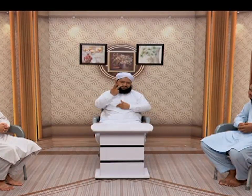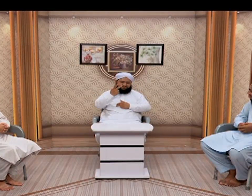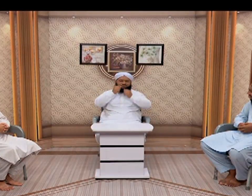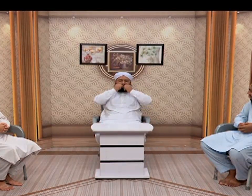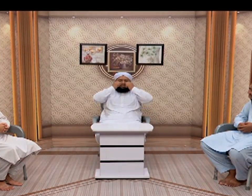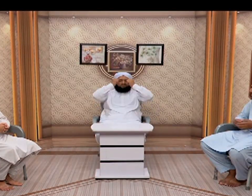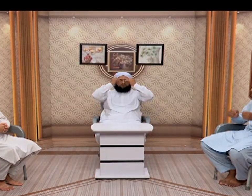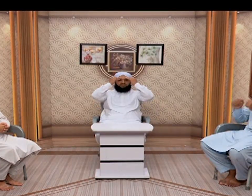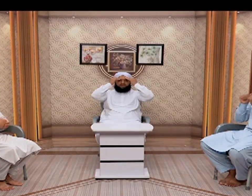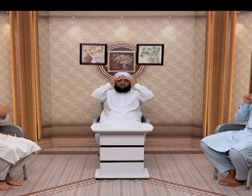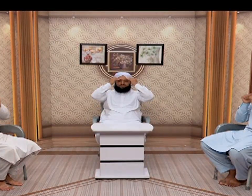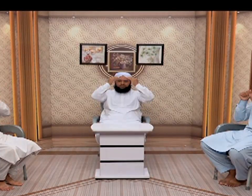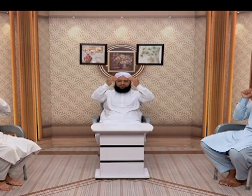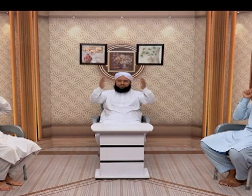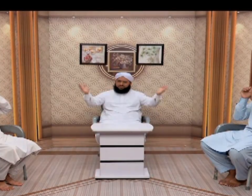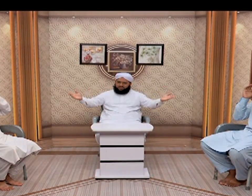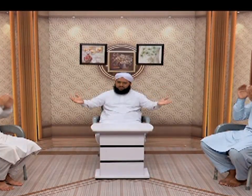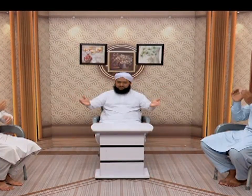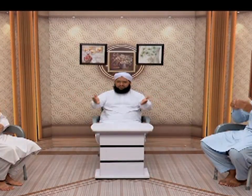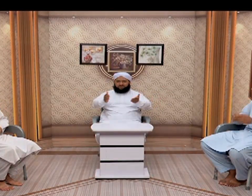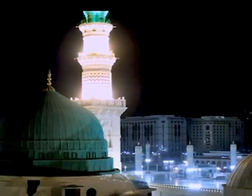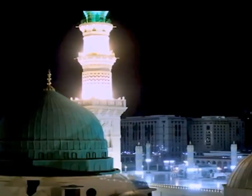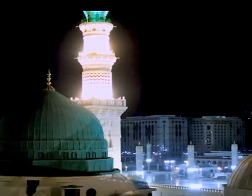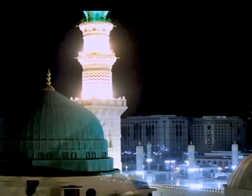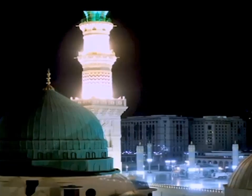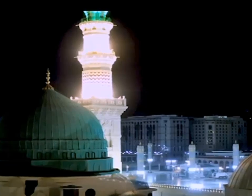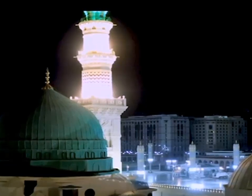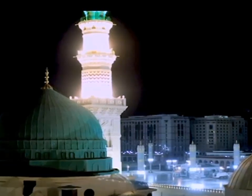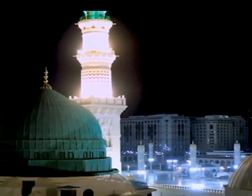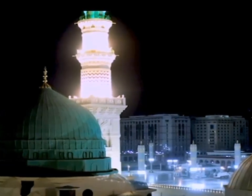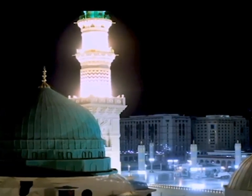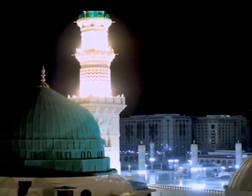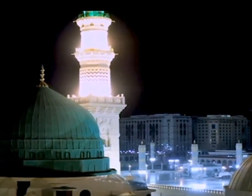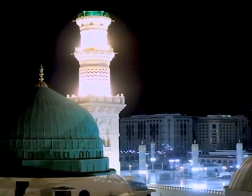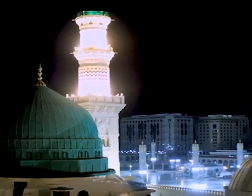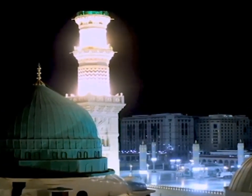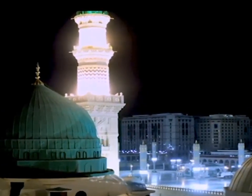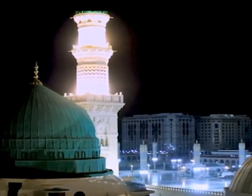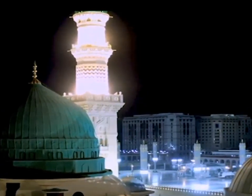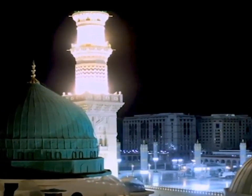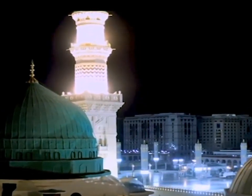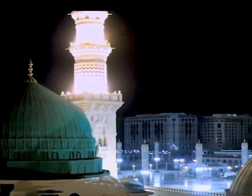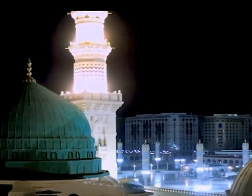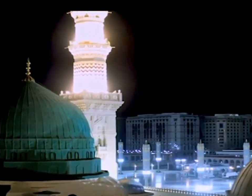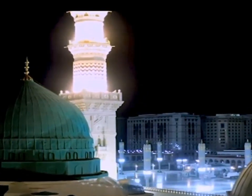رہیے۔ صلو علی الحبیب صلی اللہ علی محمد صلی اللہ علیہ وآلہ وصحبہ